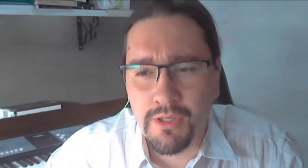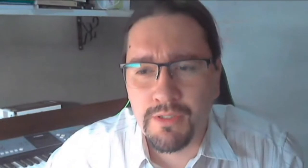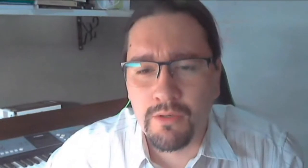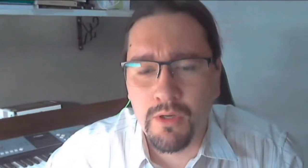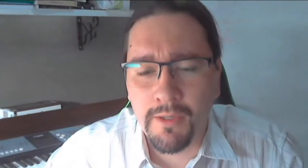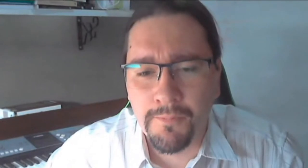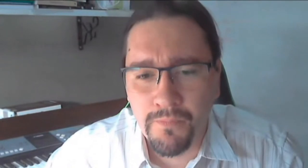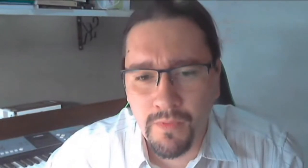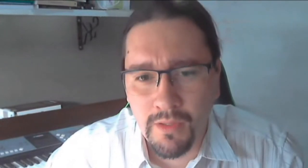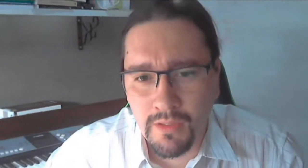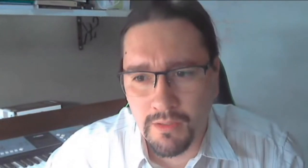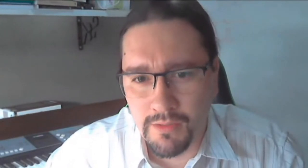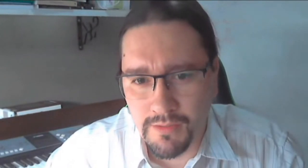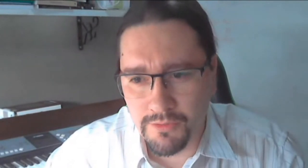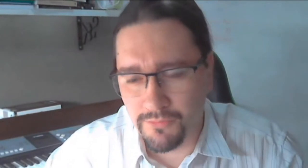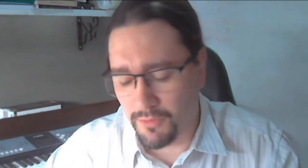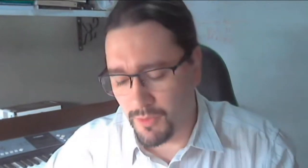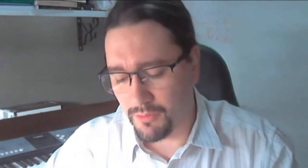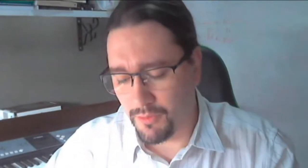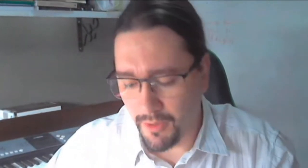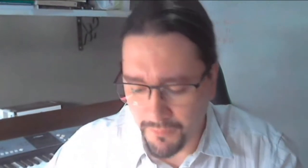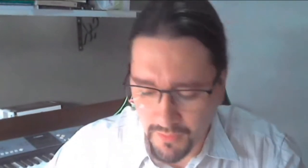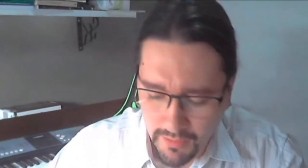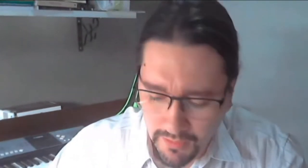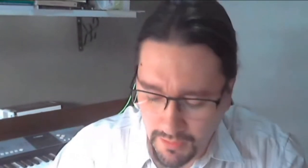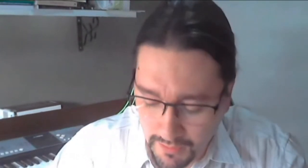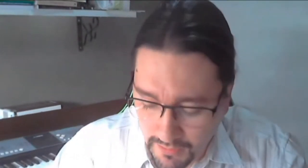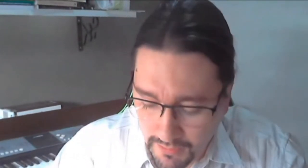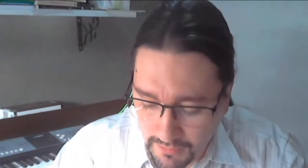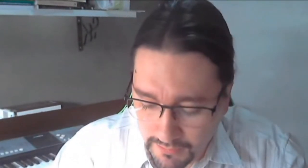de vocês agora, que estão se formando, né,